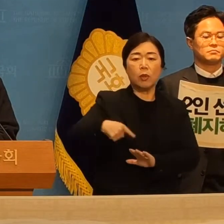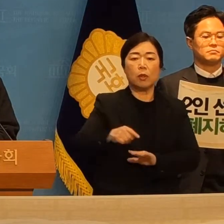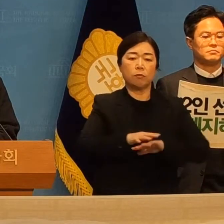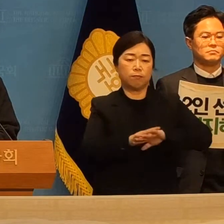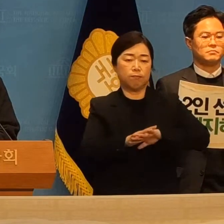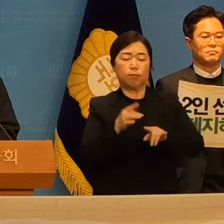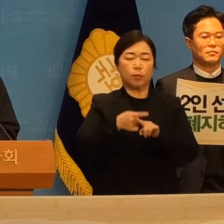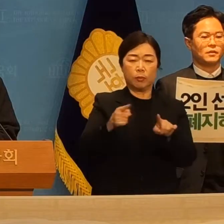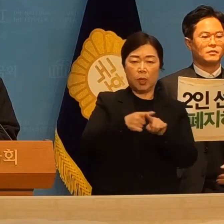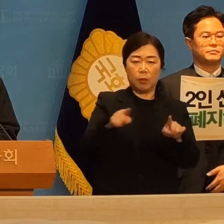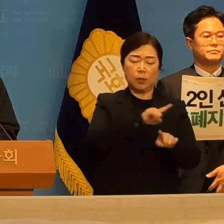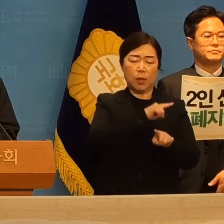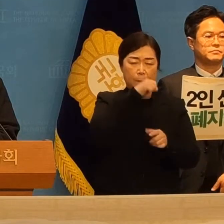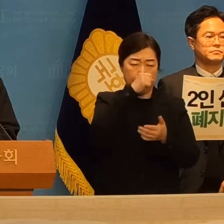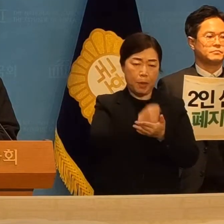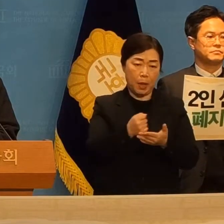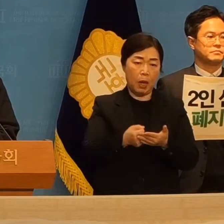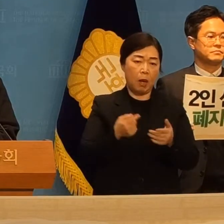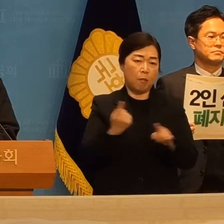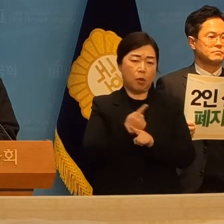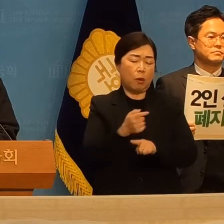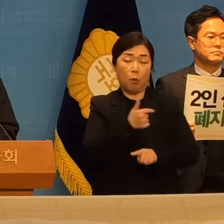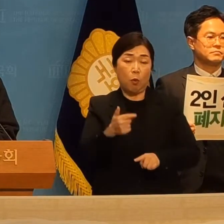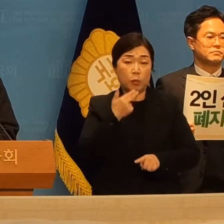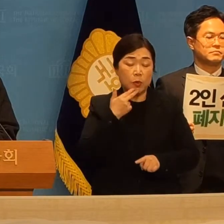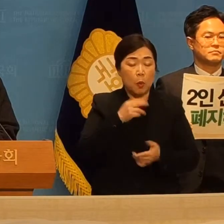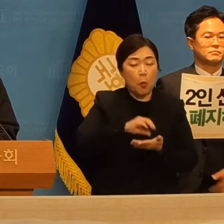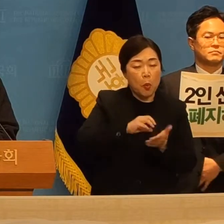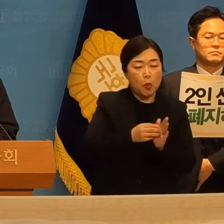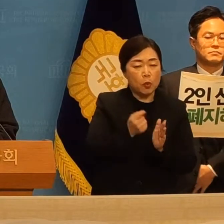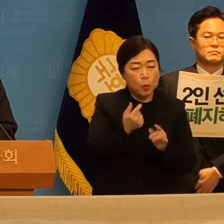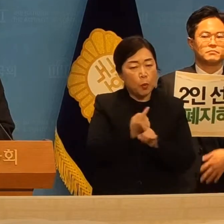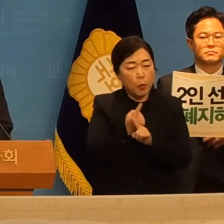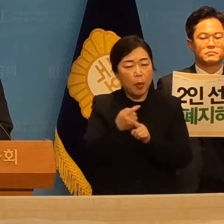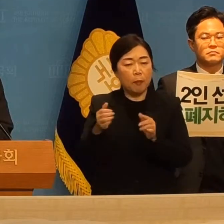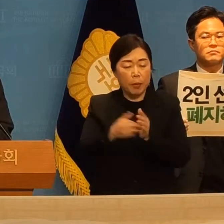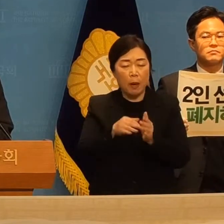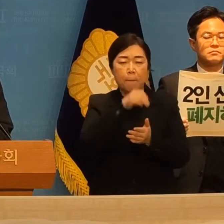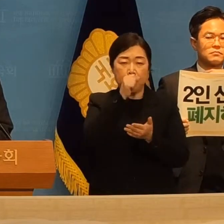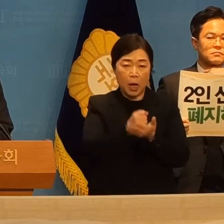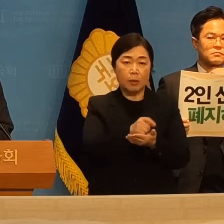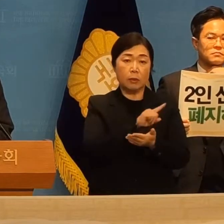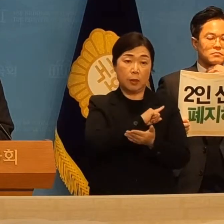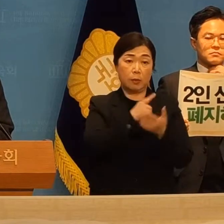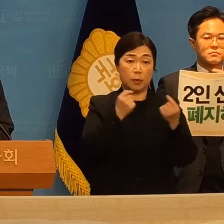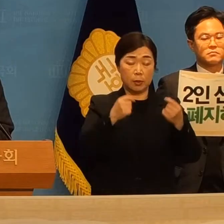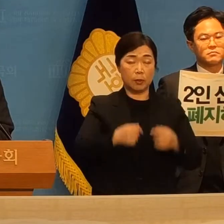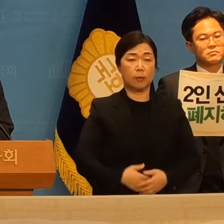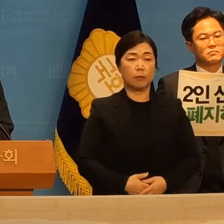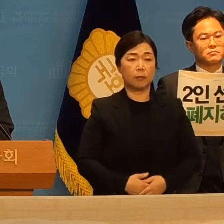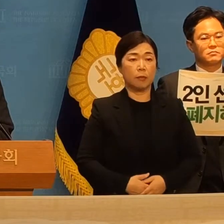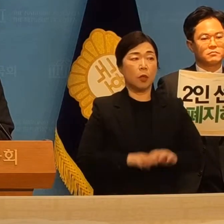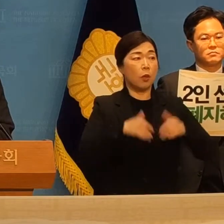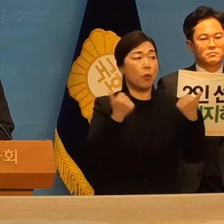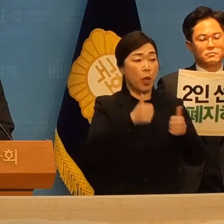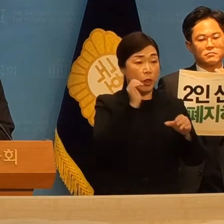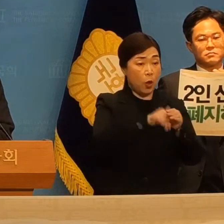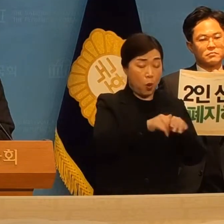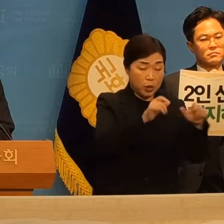보장하는 최소 변경안으로 민주적 정당성을 충족합니다. 국회의원 선거구 변경으로 인해서